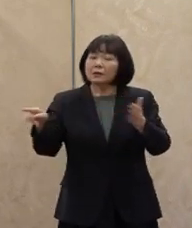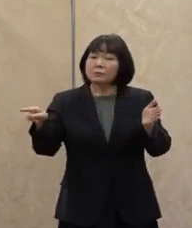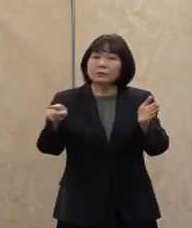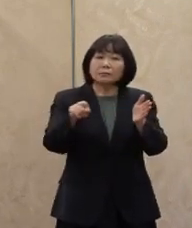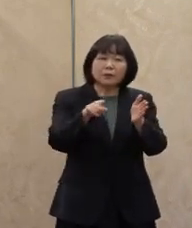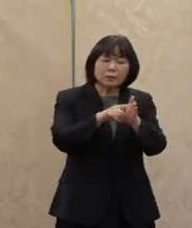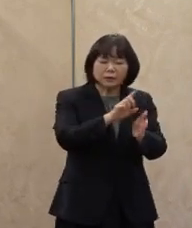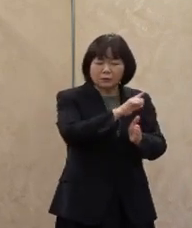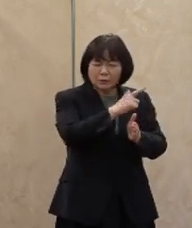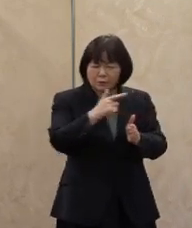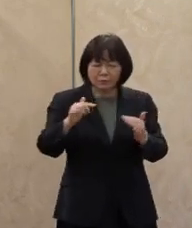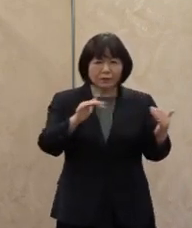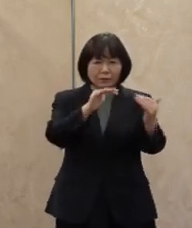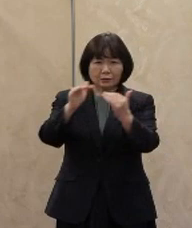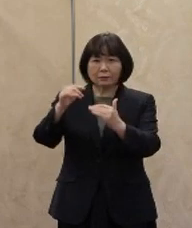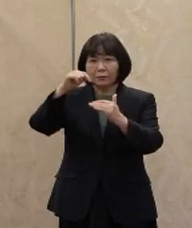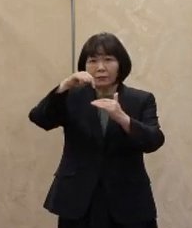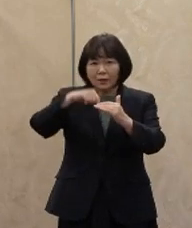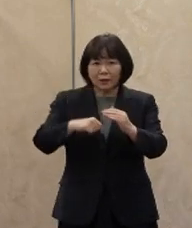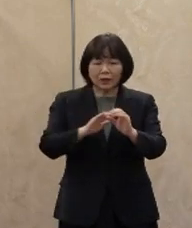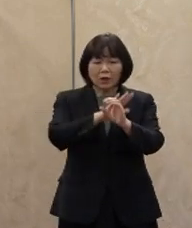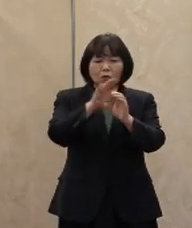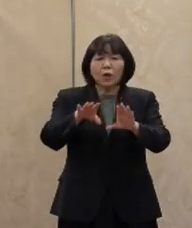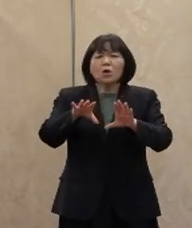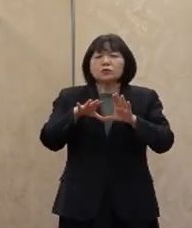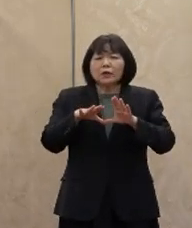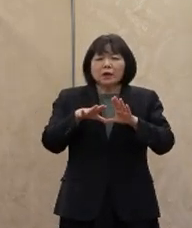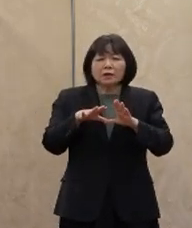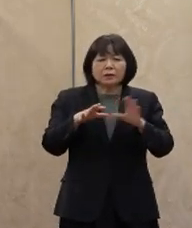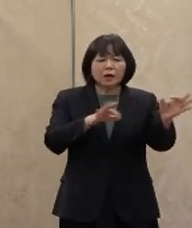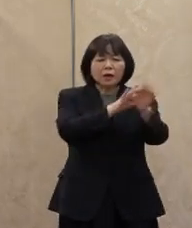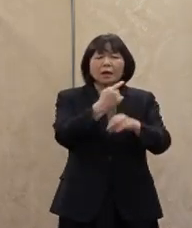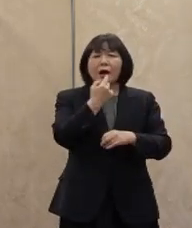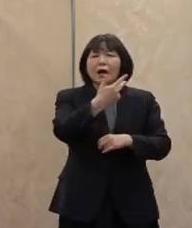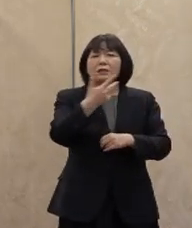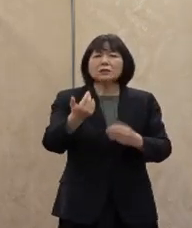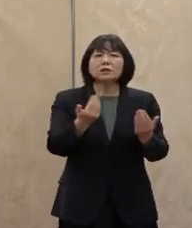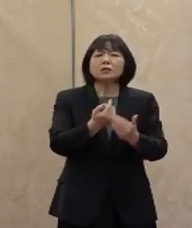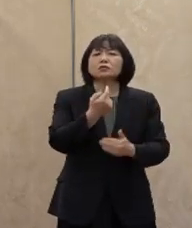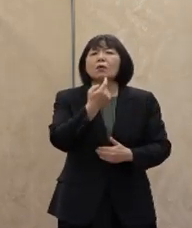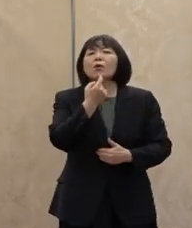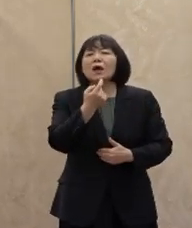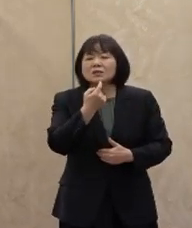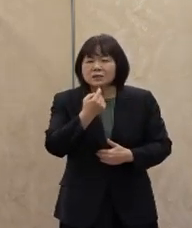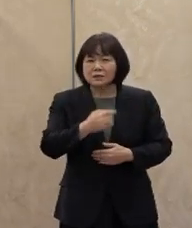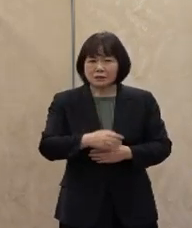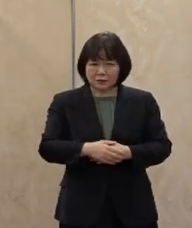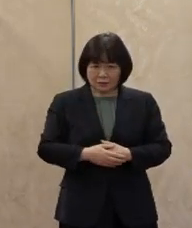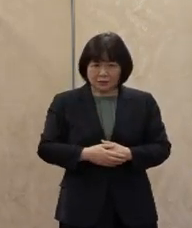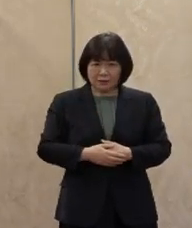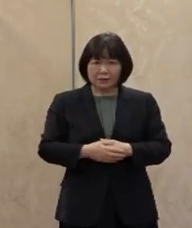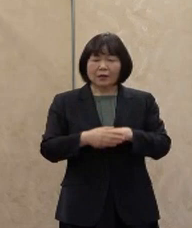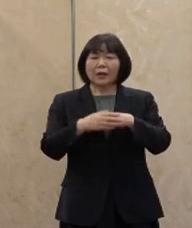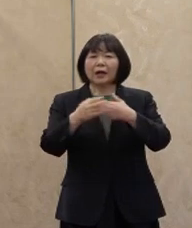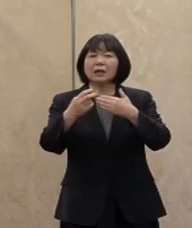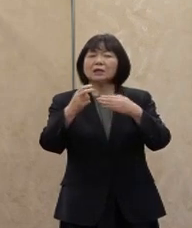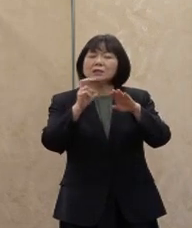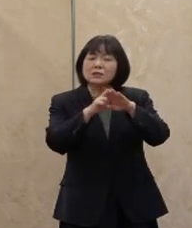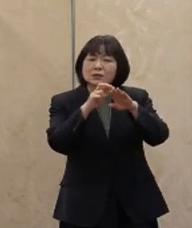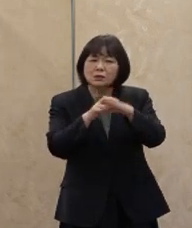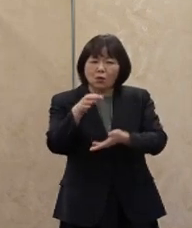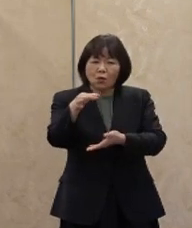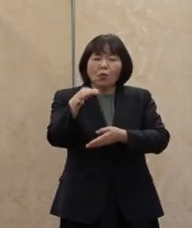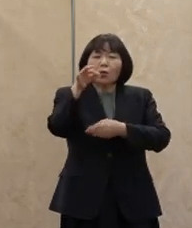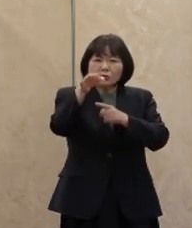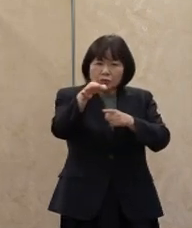のさまざまなこの議論の中で、コロナを受け入れて赤字になるのはおかしいでしょうというので、休床保障であったり、診療報酬であ